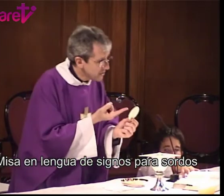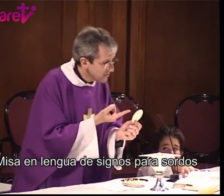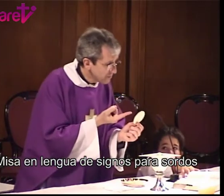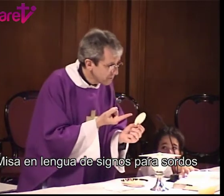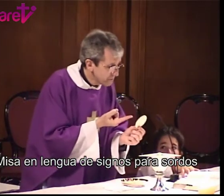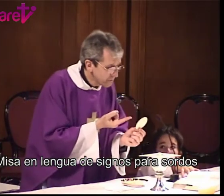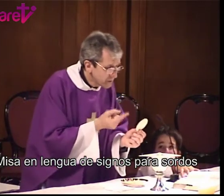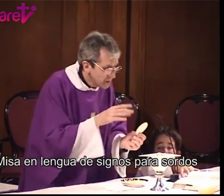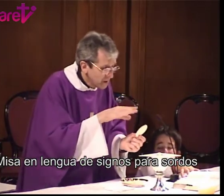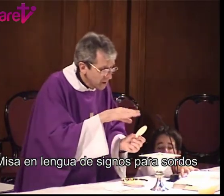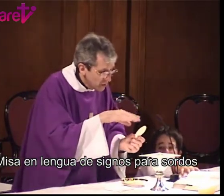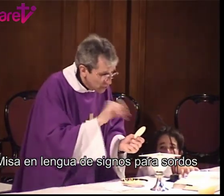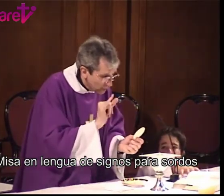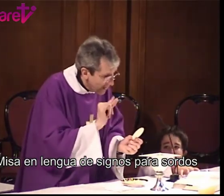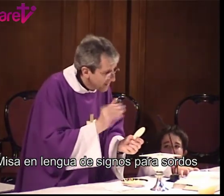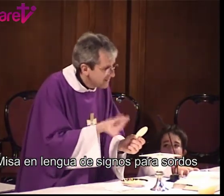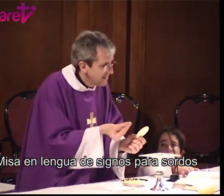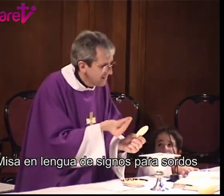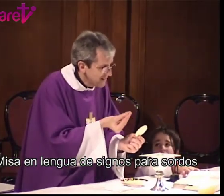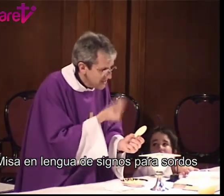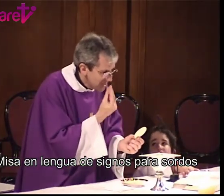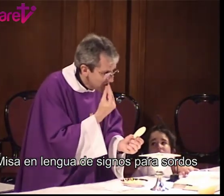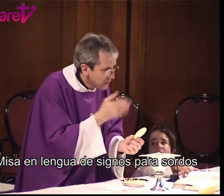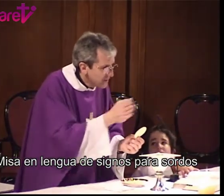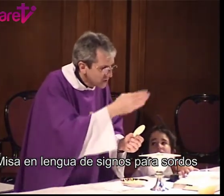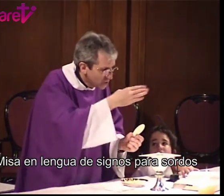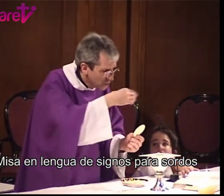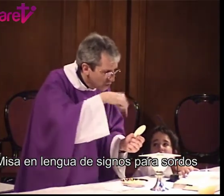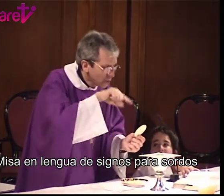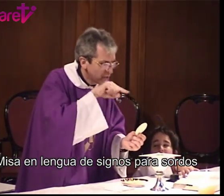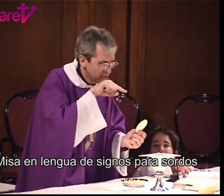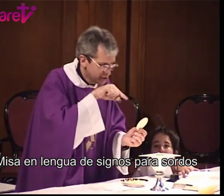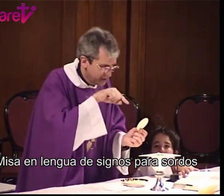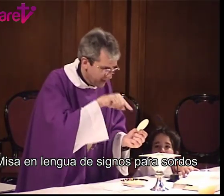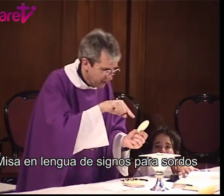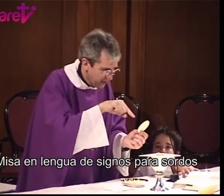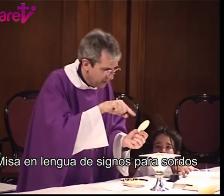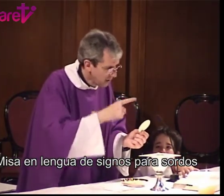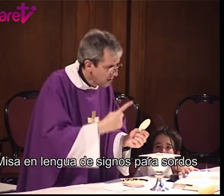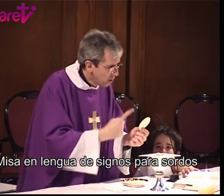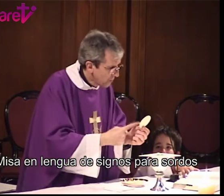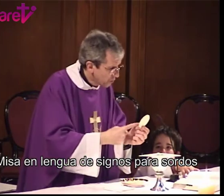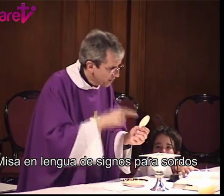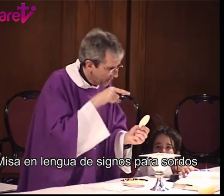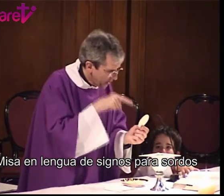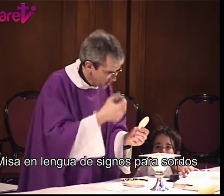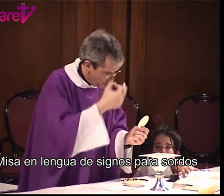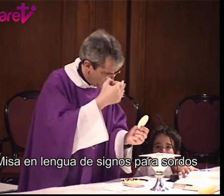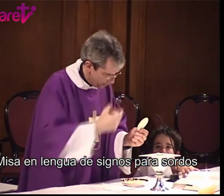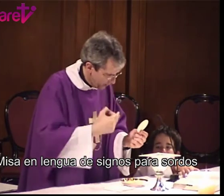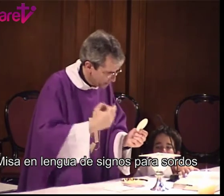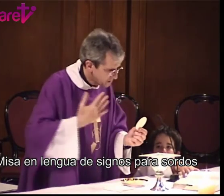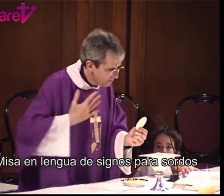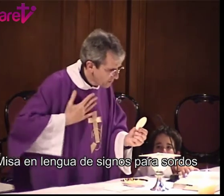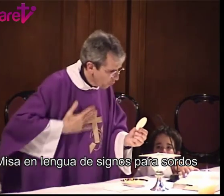diciendo: Tomad y comed todos de él, porque esto es mi